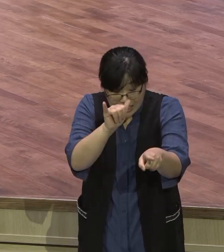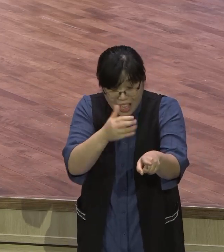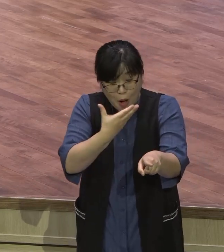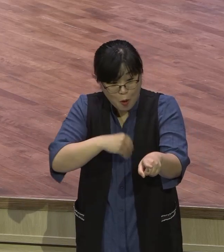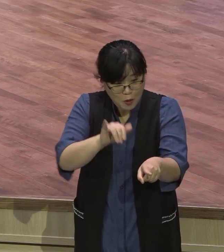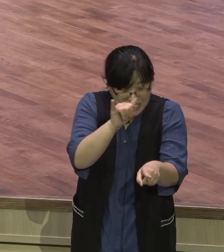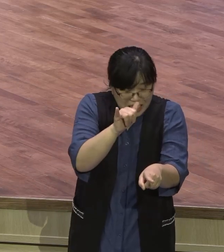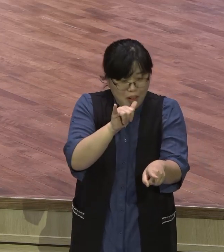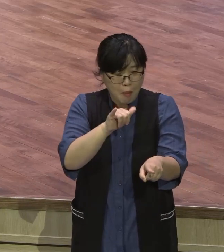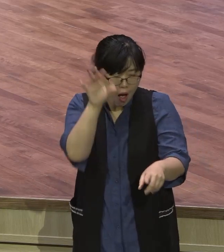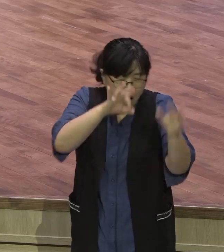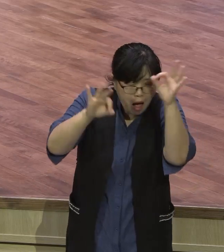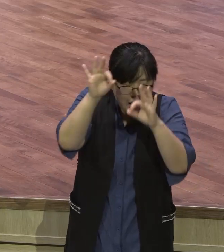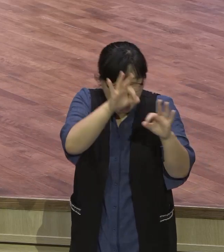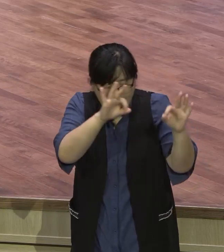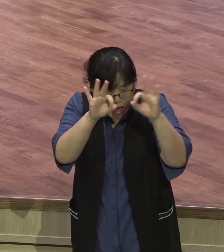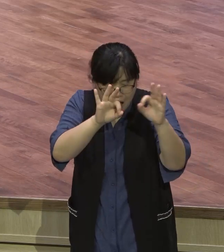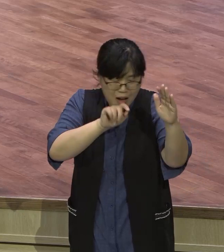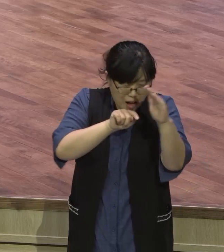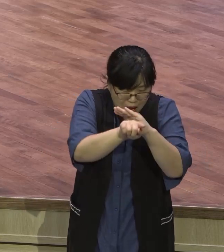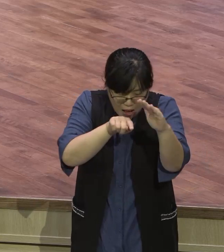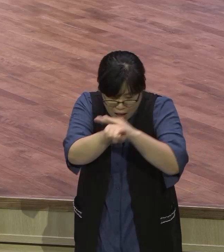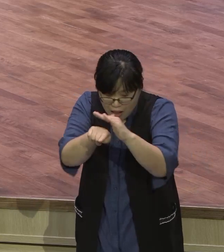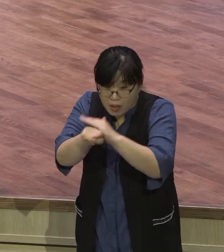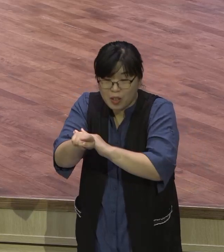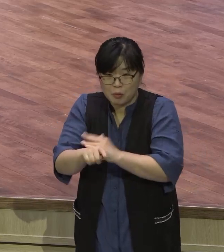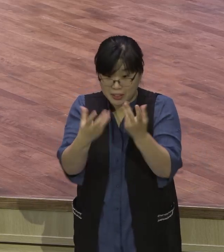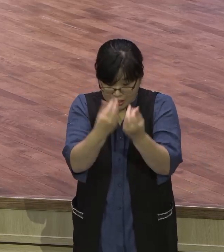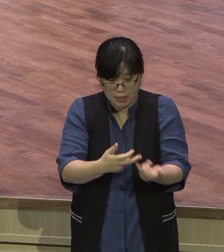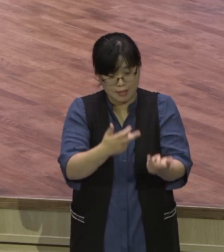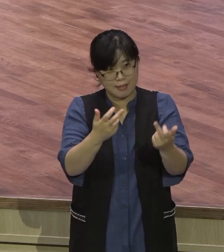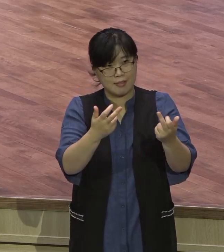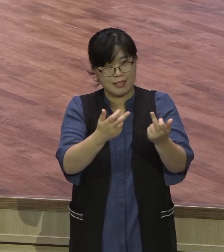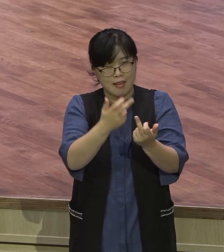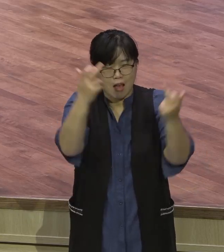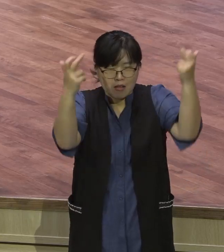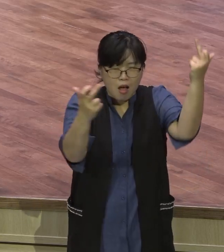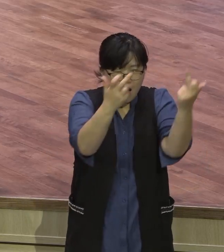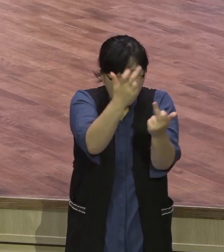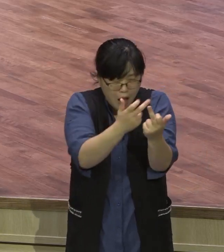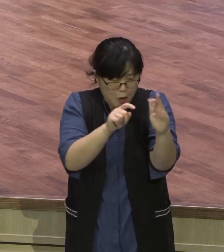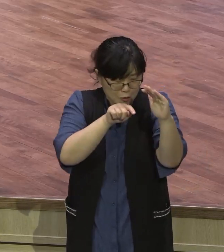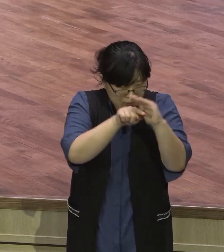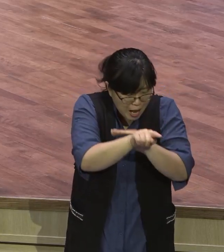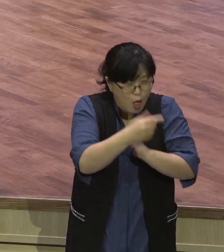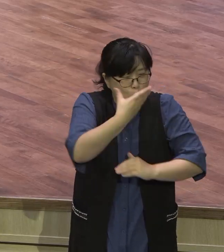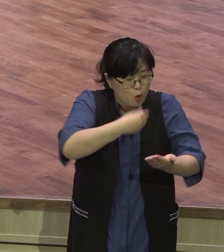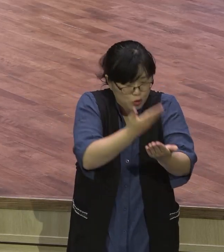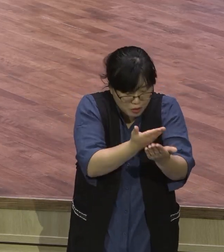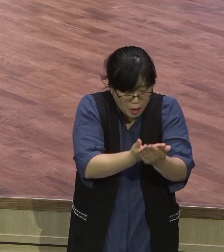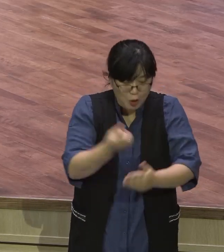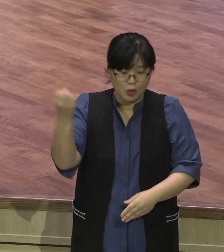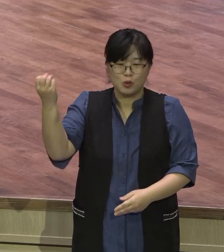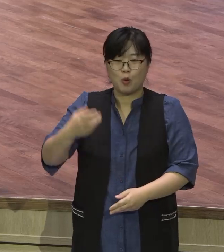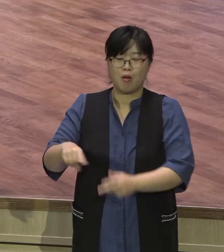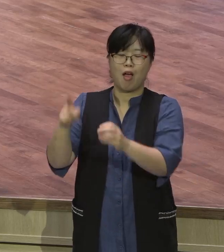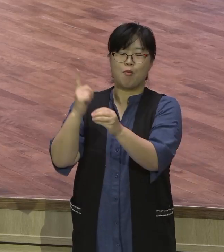찾아가지요. 산에도 찾아가고 절에도 찾아가고 제가 이번 주에 제 사람하고